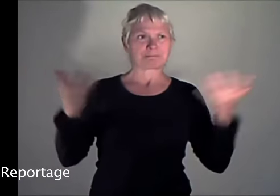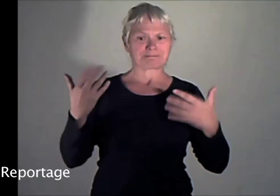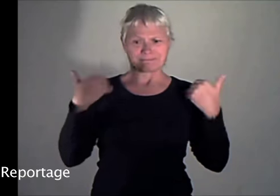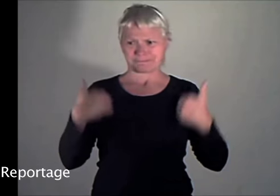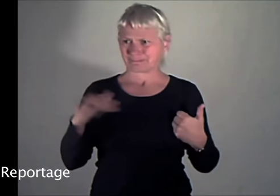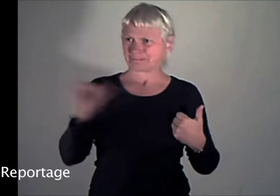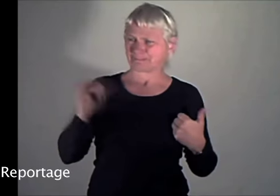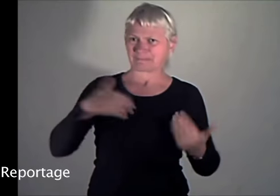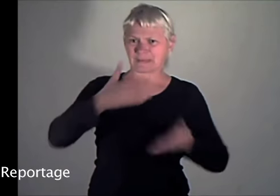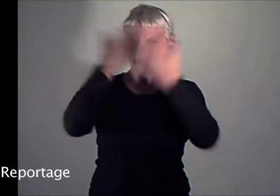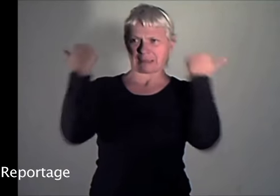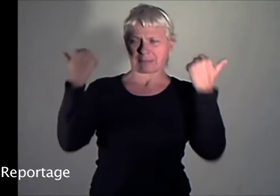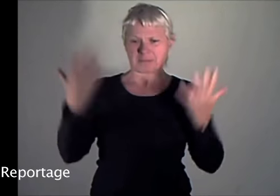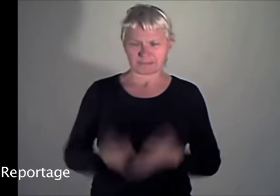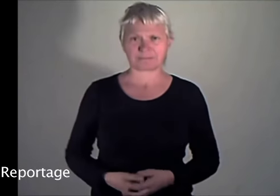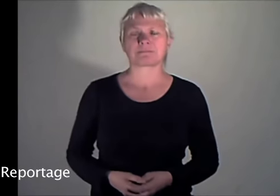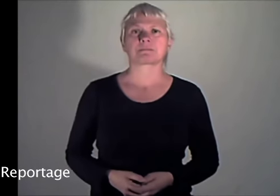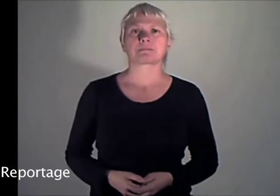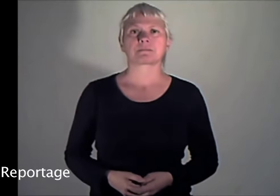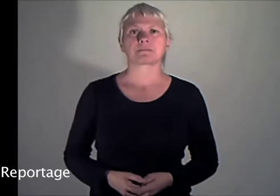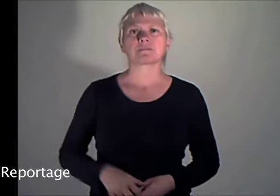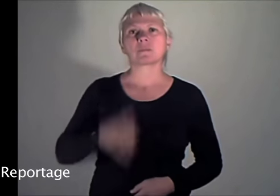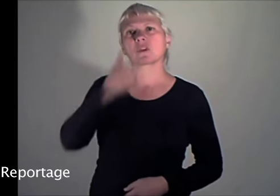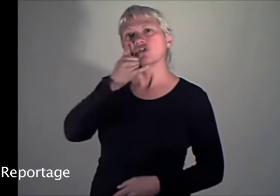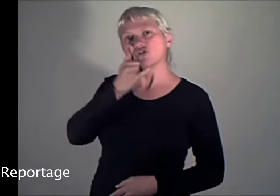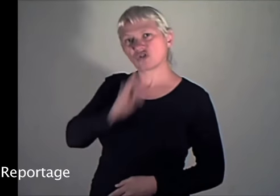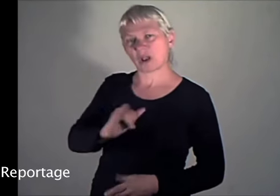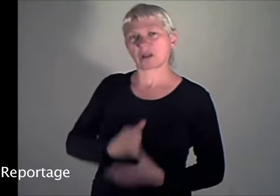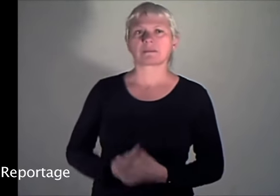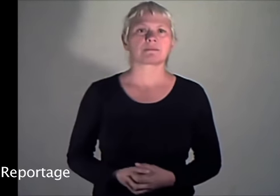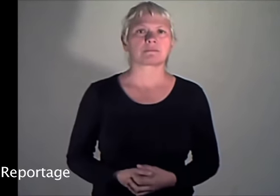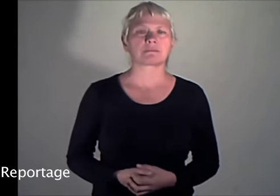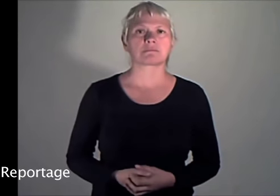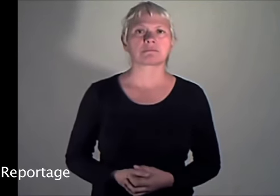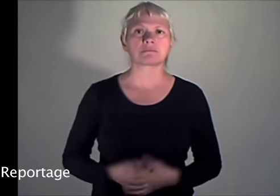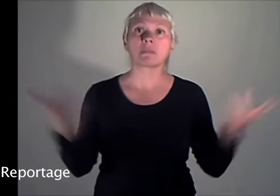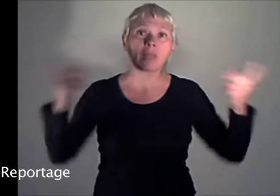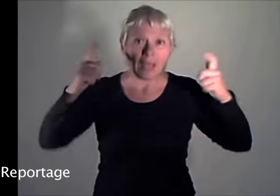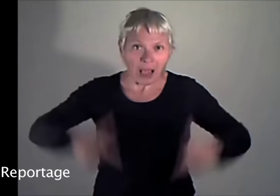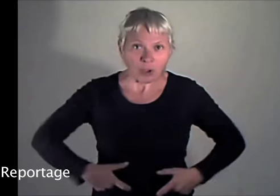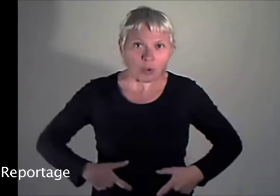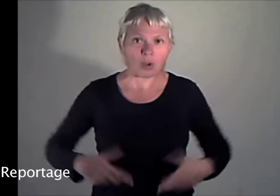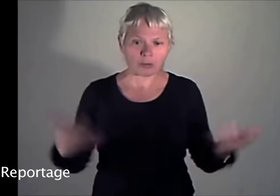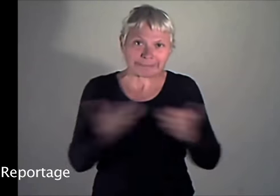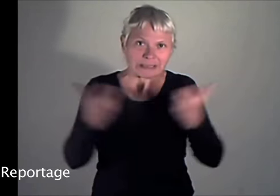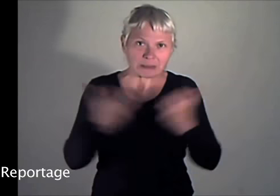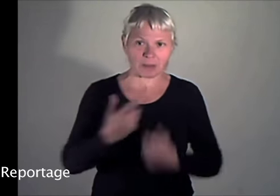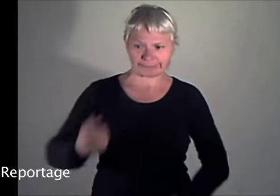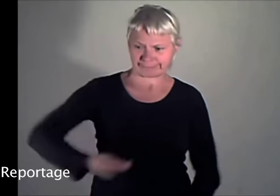dans l'éducation, on nous apprenait à parler. On avait une école pour apprendre à parler. C'était